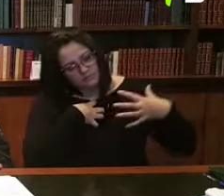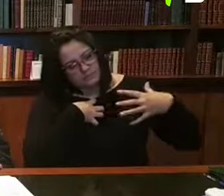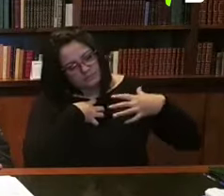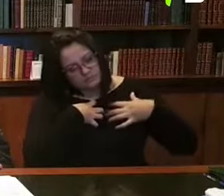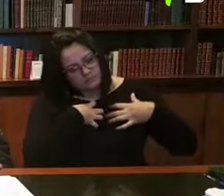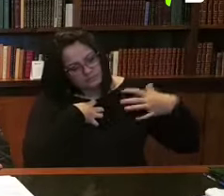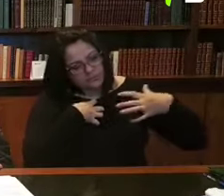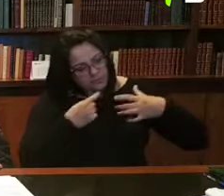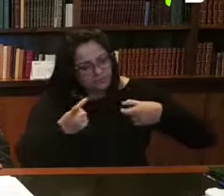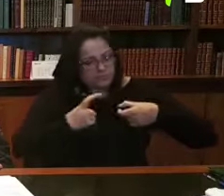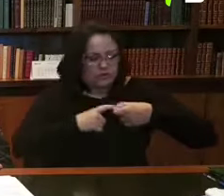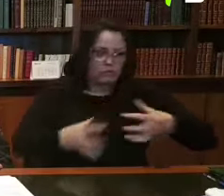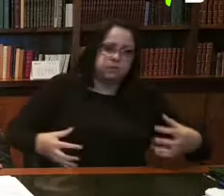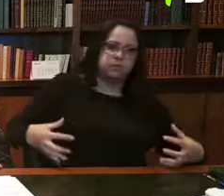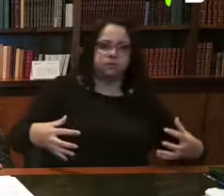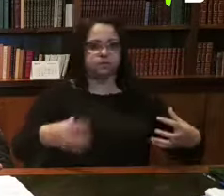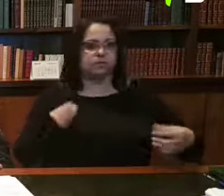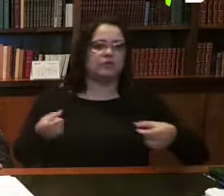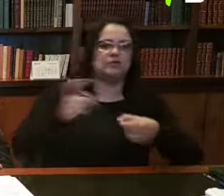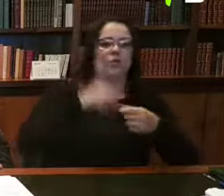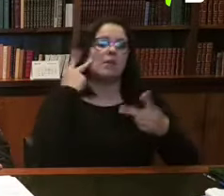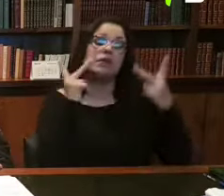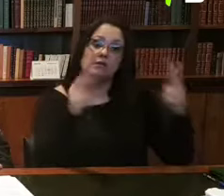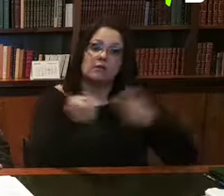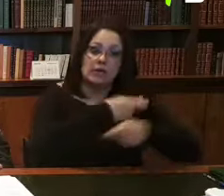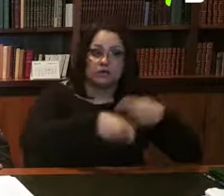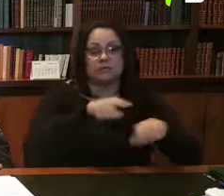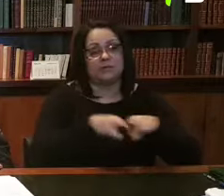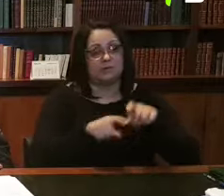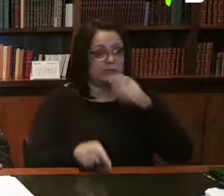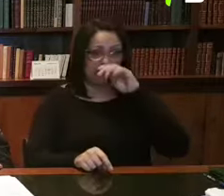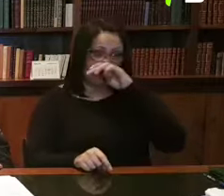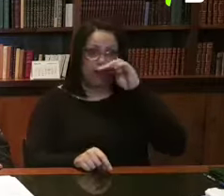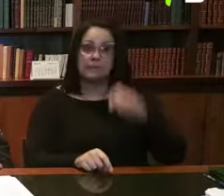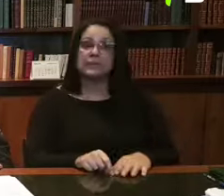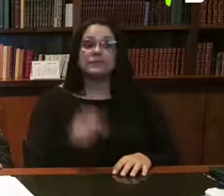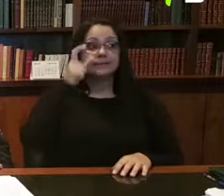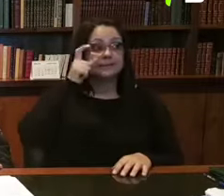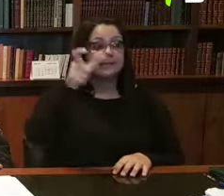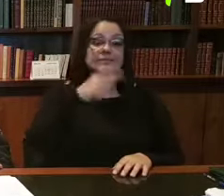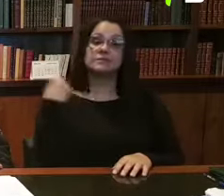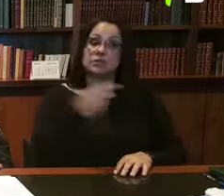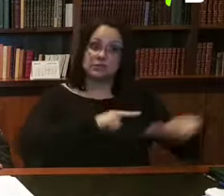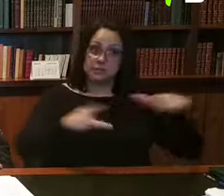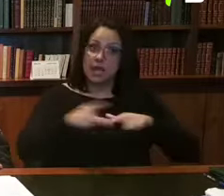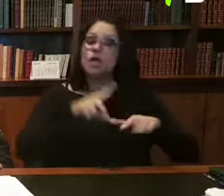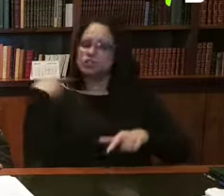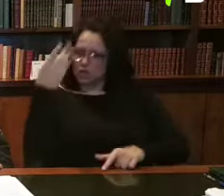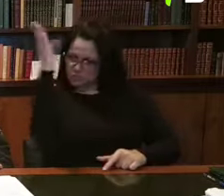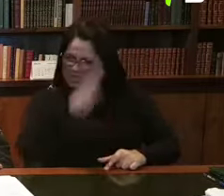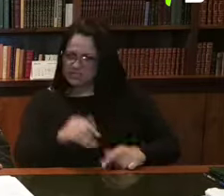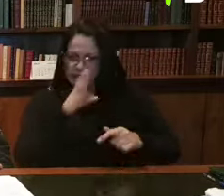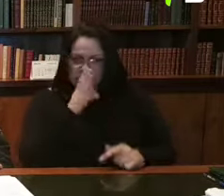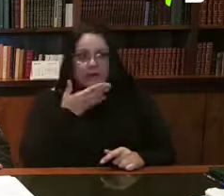fundo do posto e você começa a atravessar agora o interessante é que aqui nós estamos trabalhando por isso que eu digo que nós vamos surpreender o muito